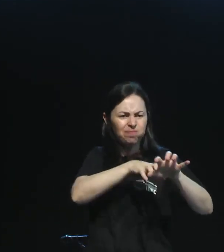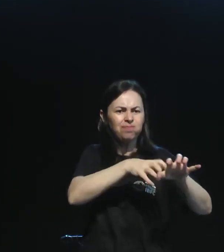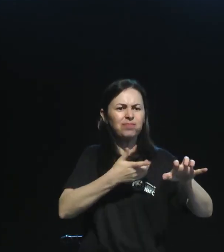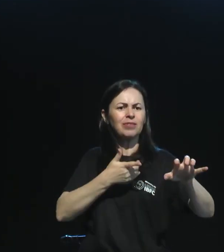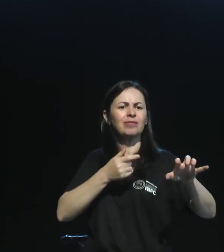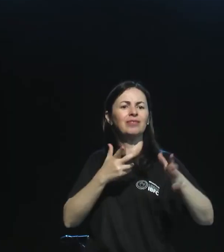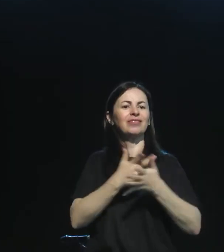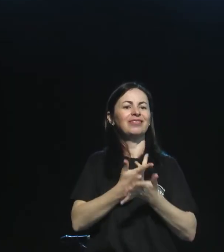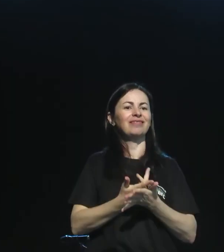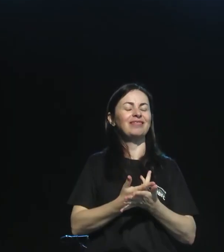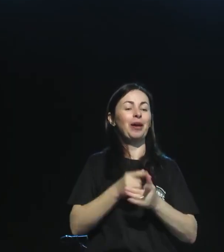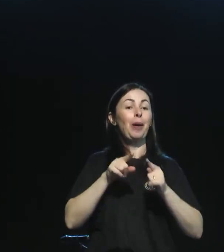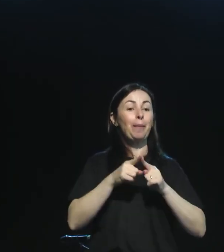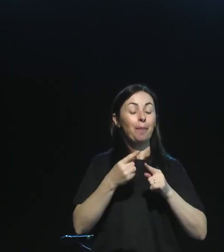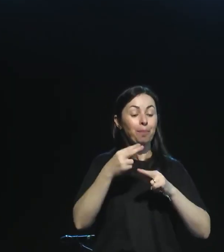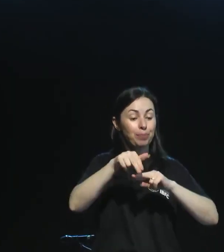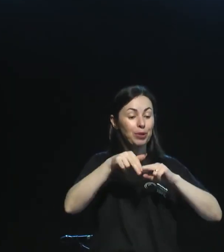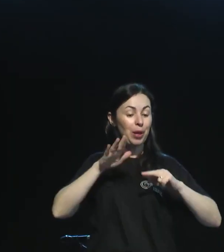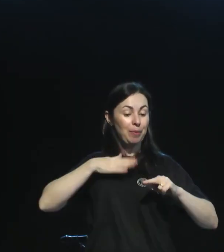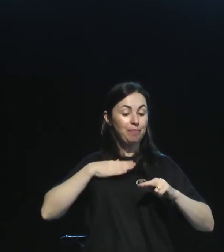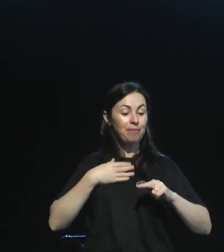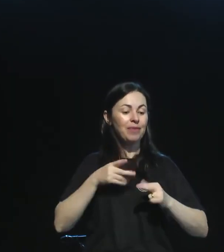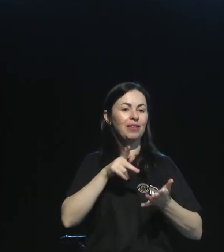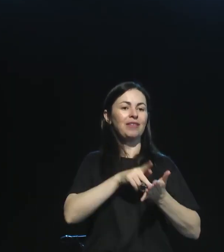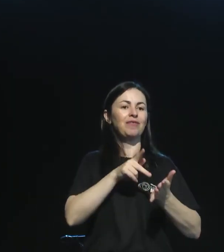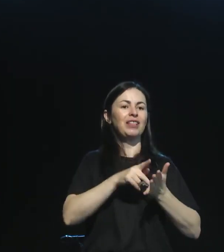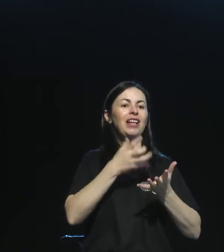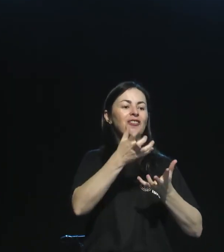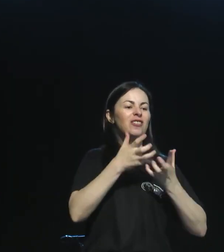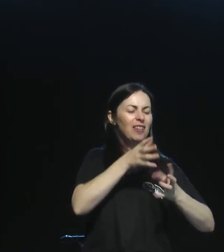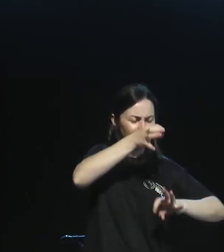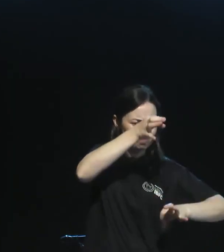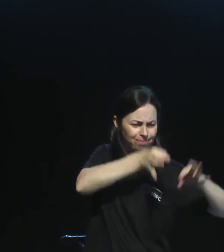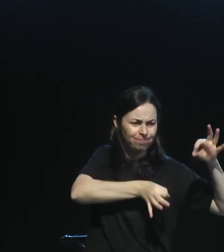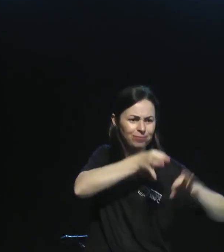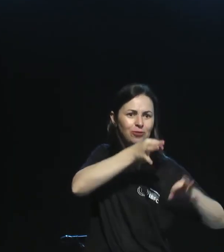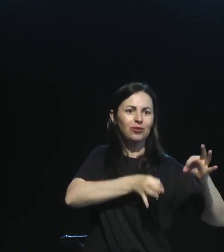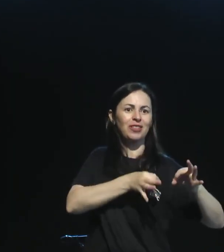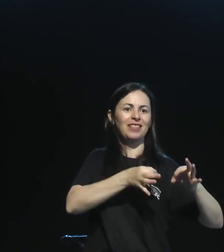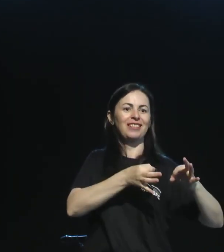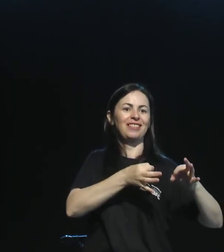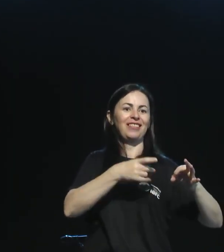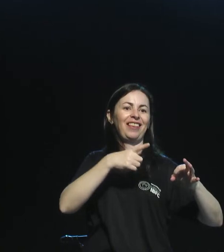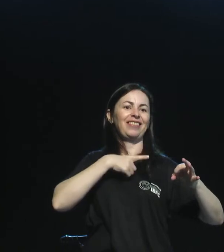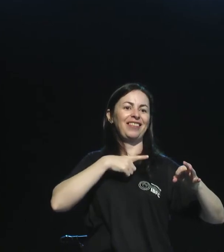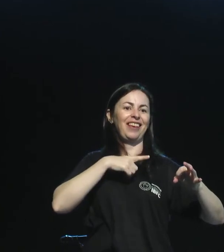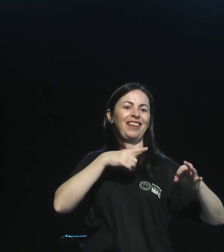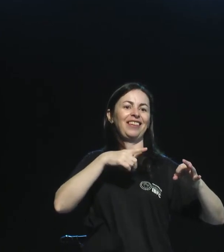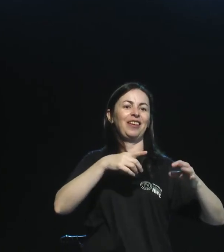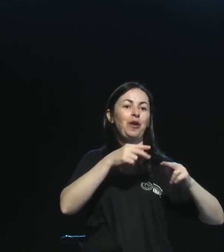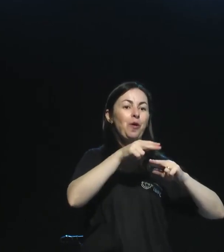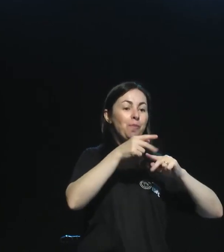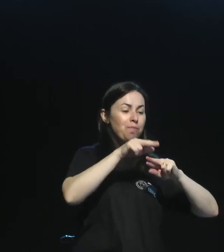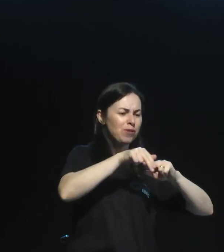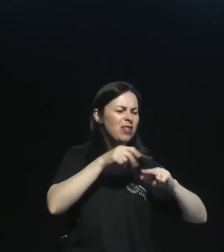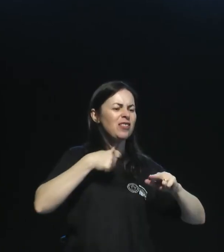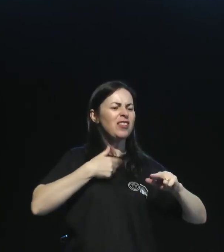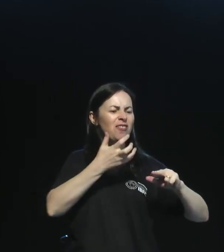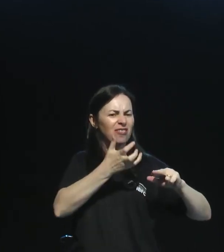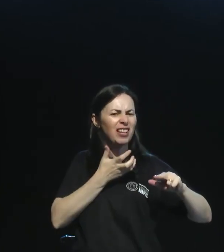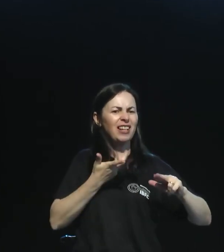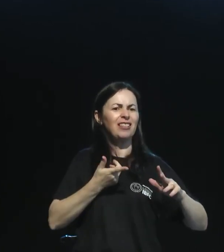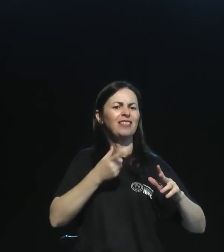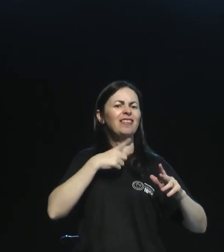A minha verdade me faz ser um justiceiro do trânsito. E eu me sinto bem.